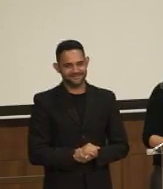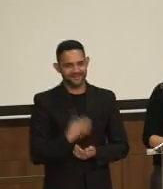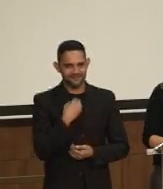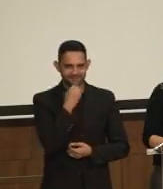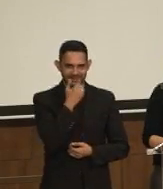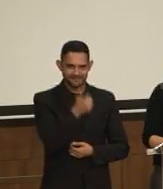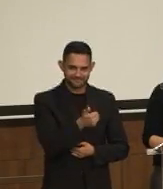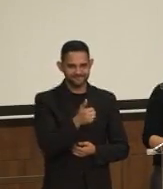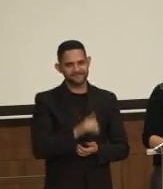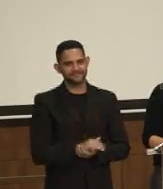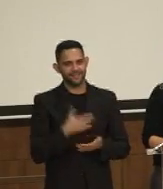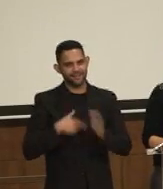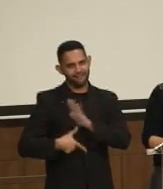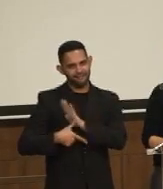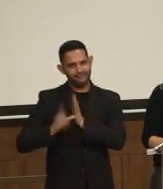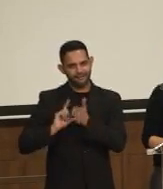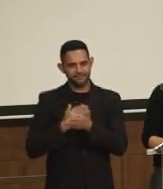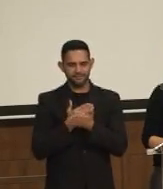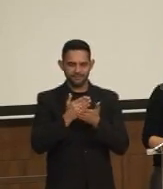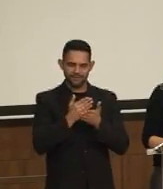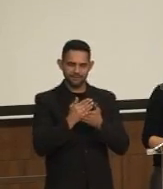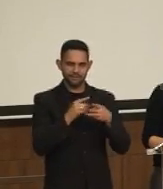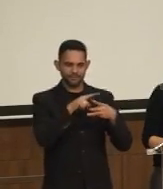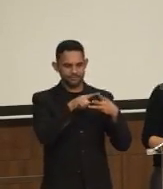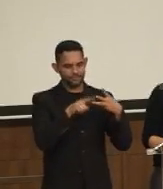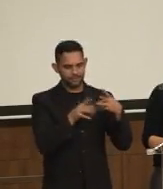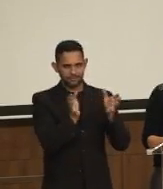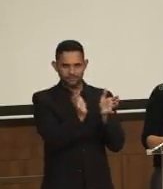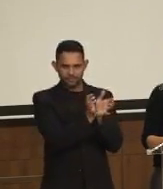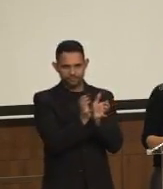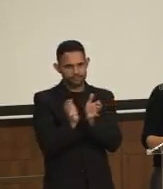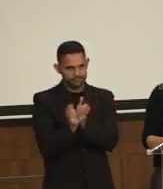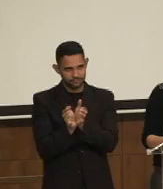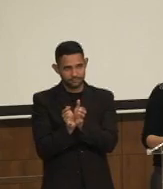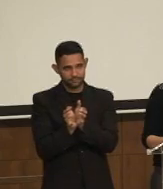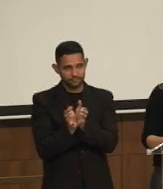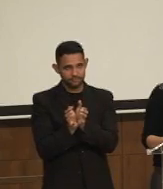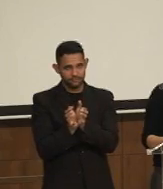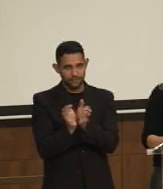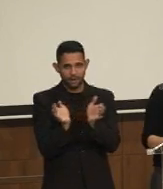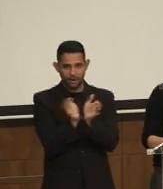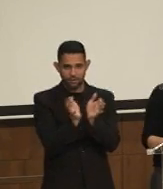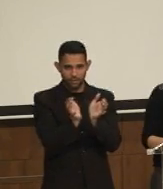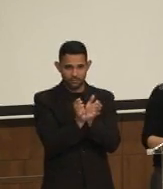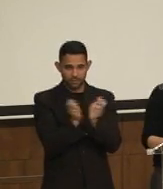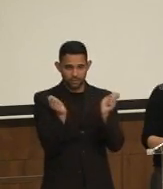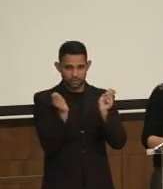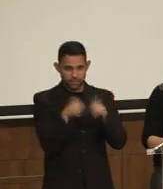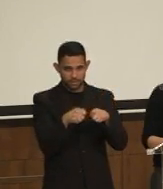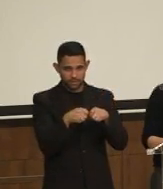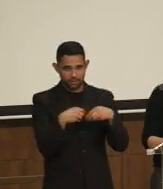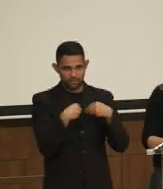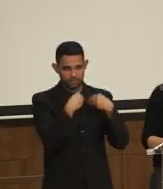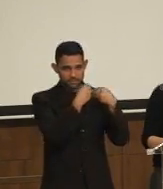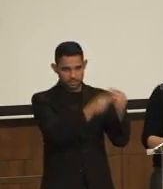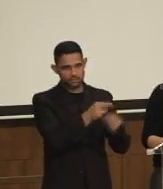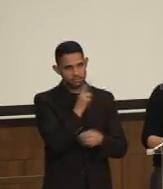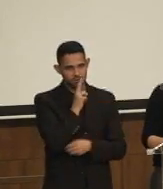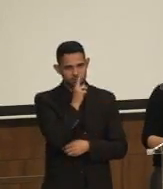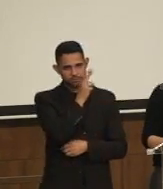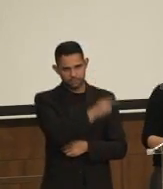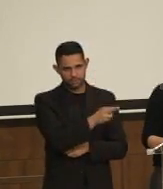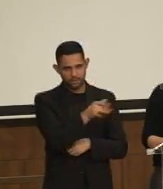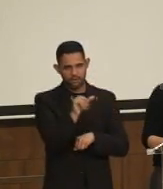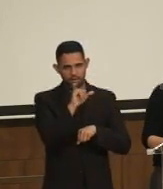Bem, antes de dar início ao terceiro bloco, a comissão concedeu direito de resposta